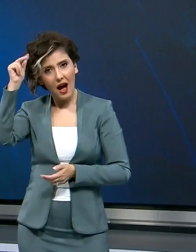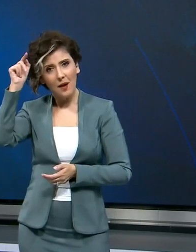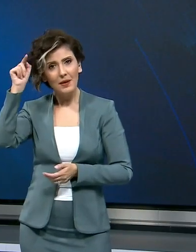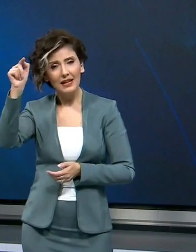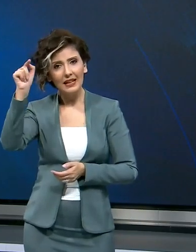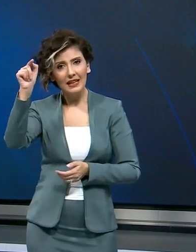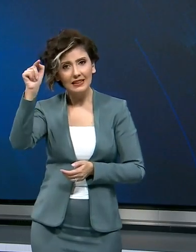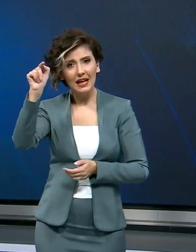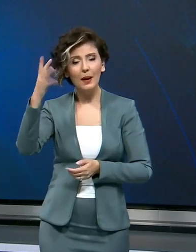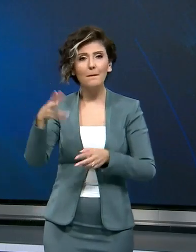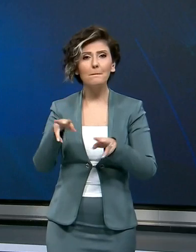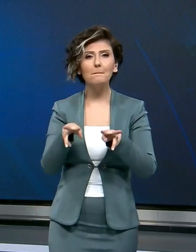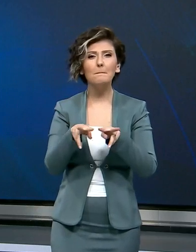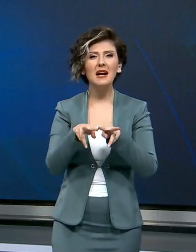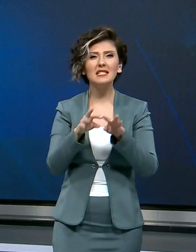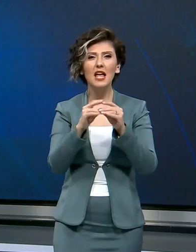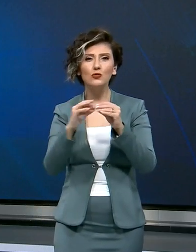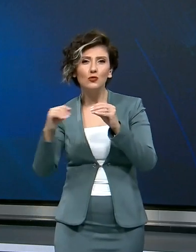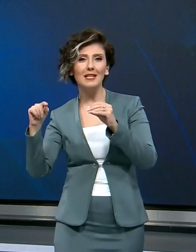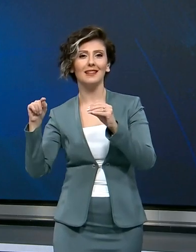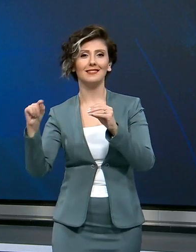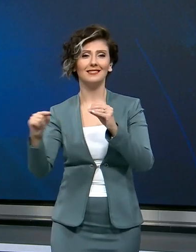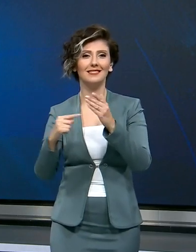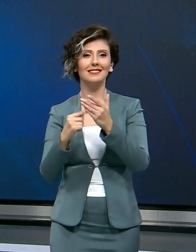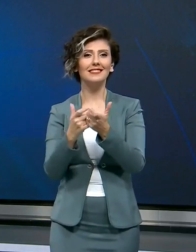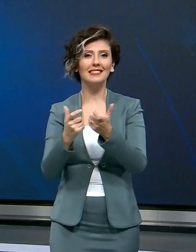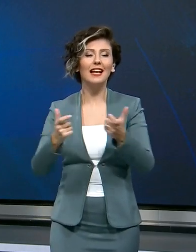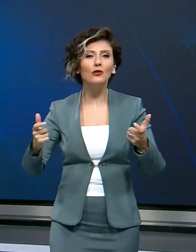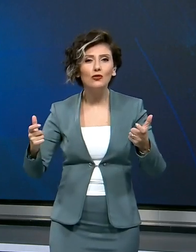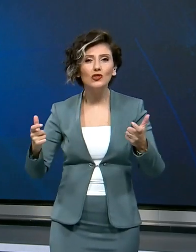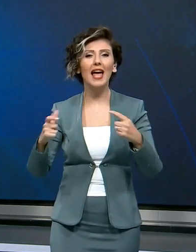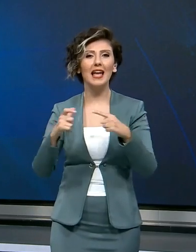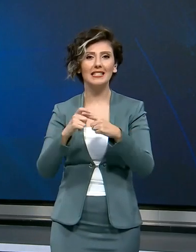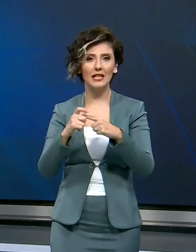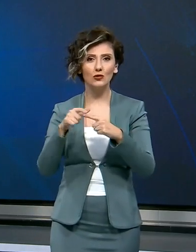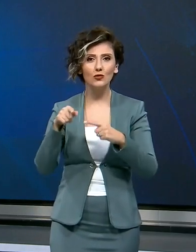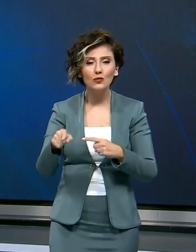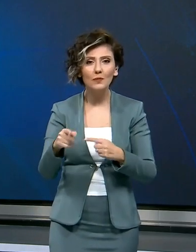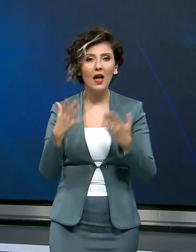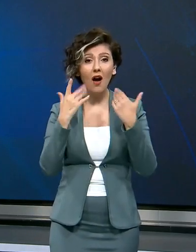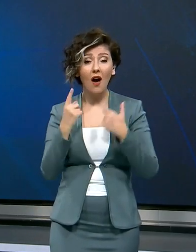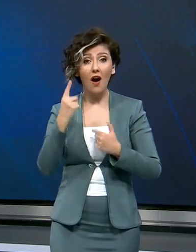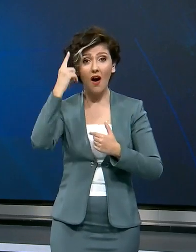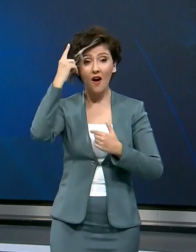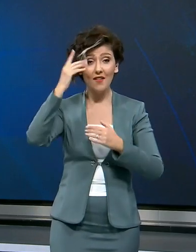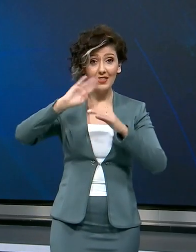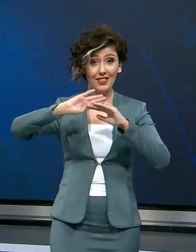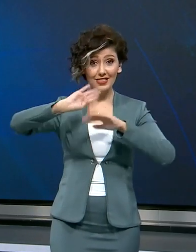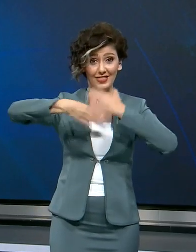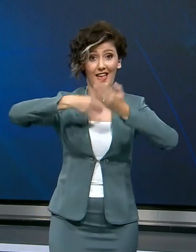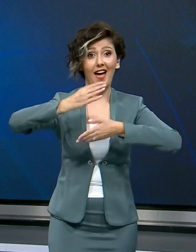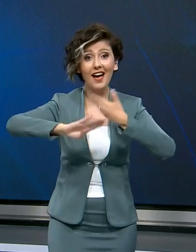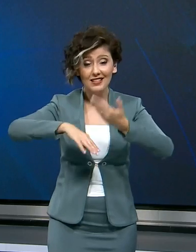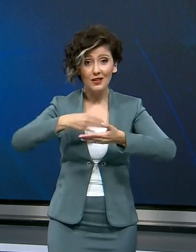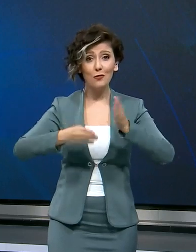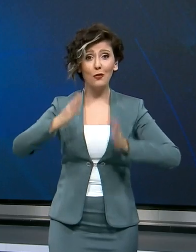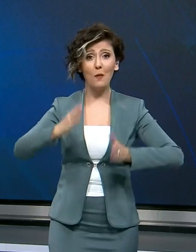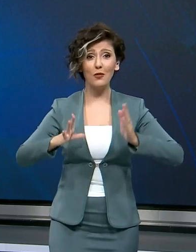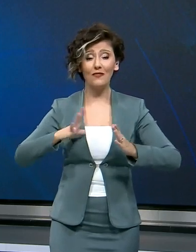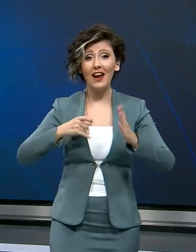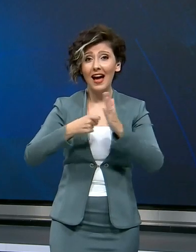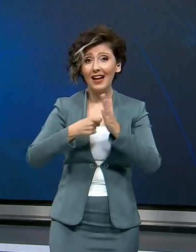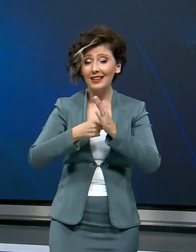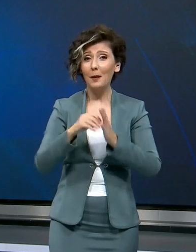Amerika Birleşik Devletleri'nde Massachusetts Teknoloji Enstitüsü havada ters takla atan robot geliştirdi.